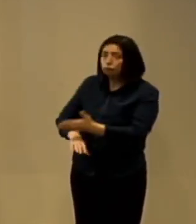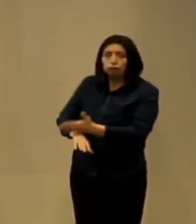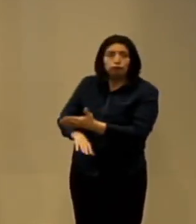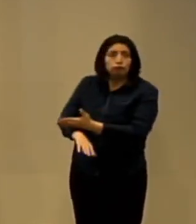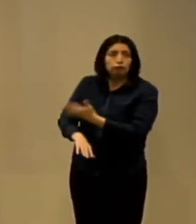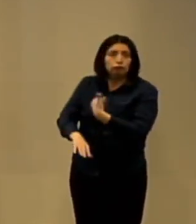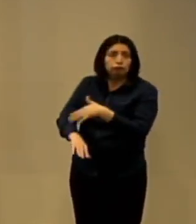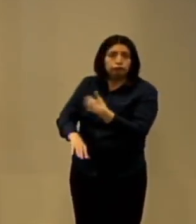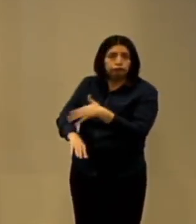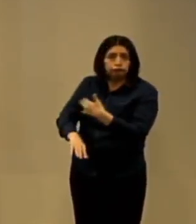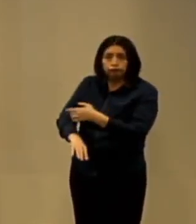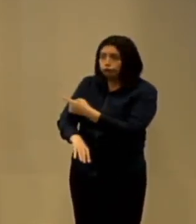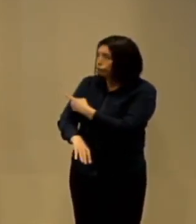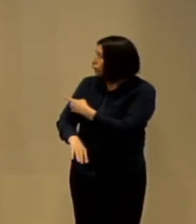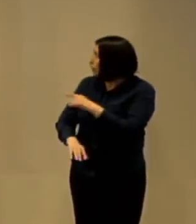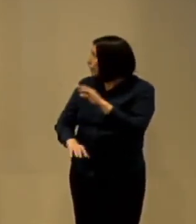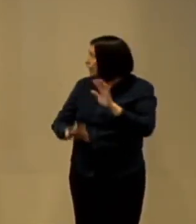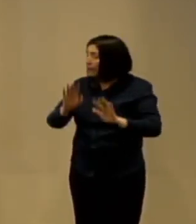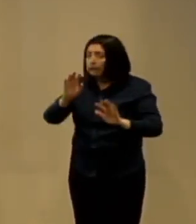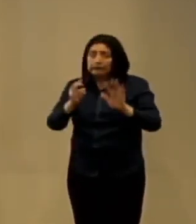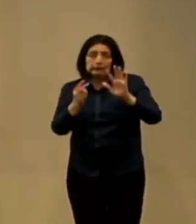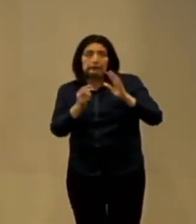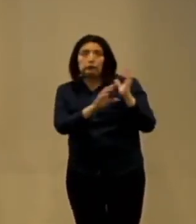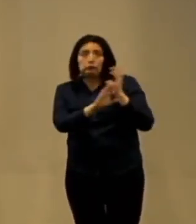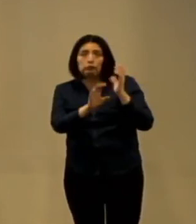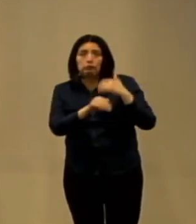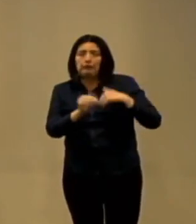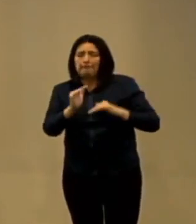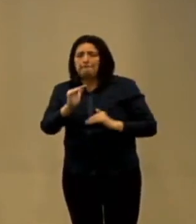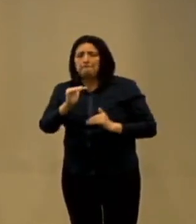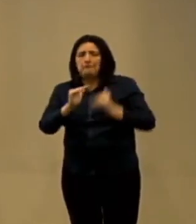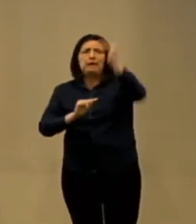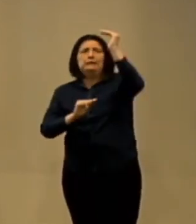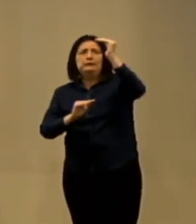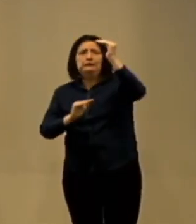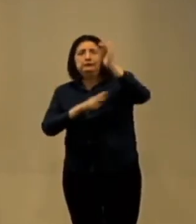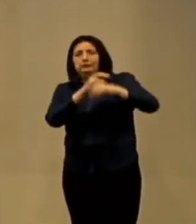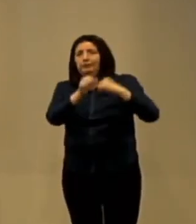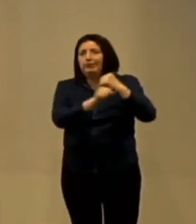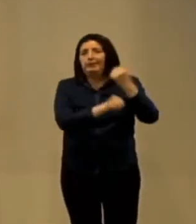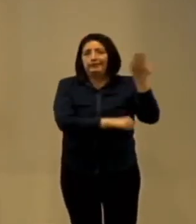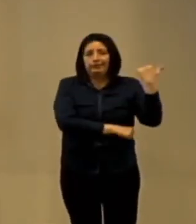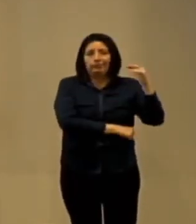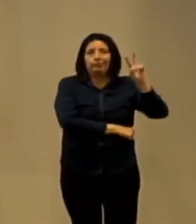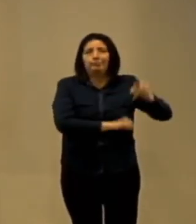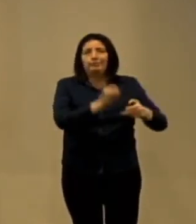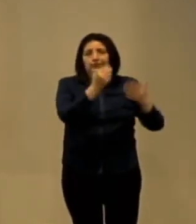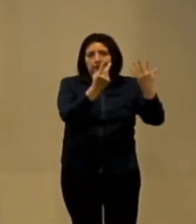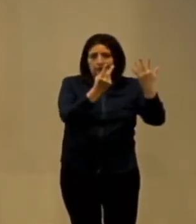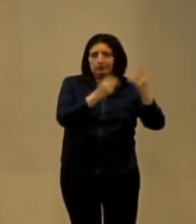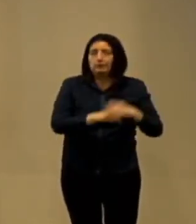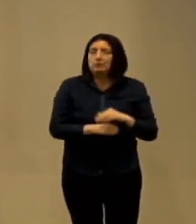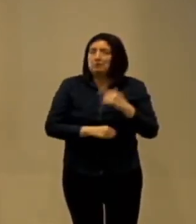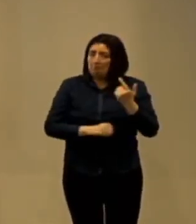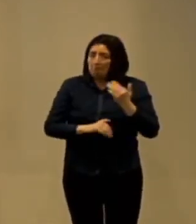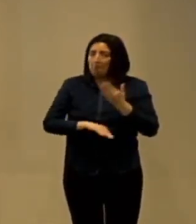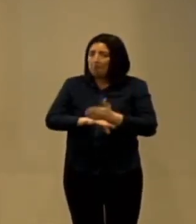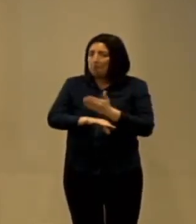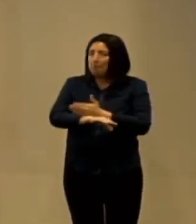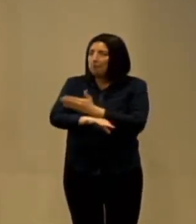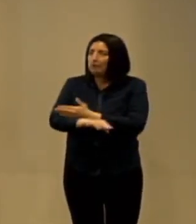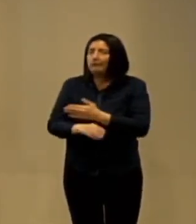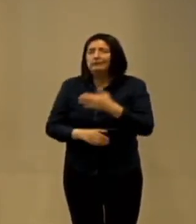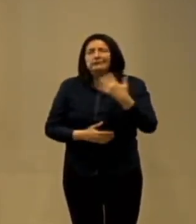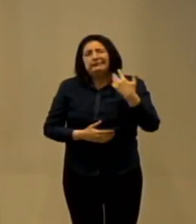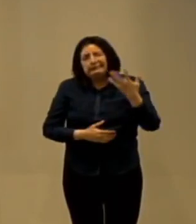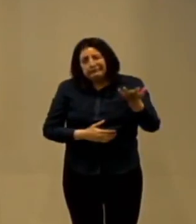notable, ya al 17 de octubre ya superamos lo que alcanzamos en el año 2017. O sea, vamos avanzando.